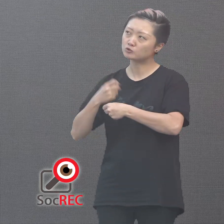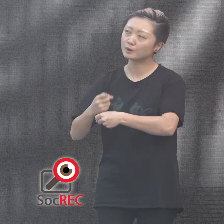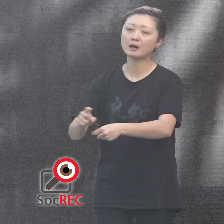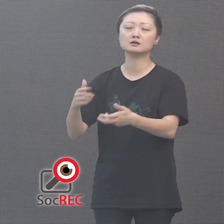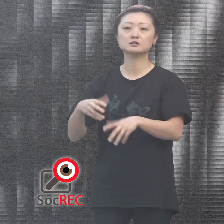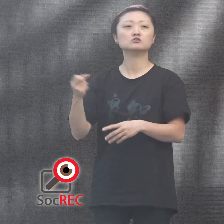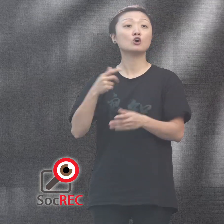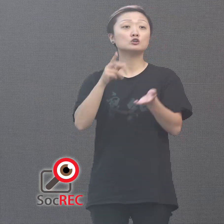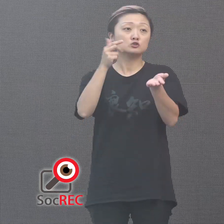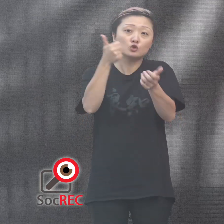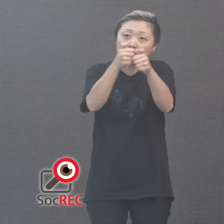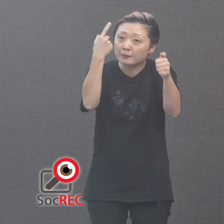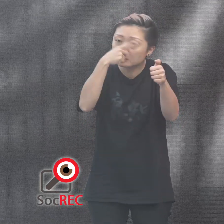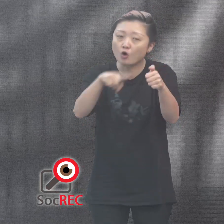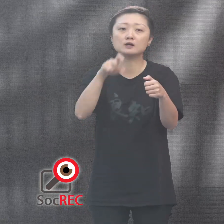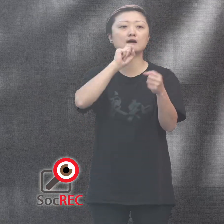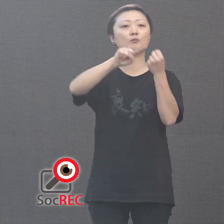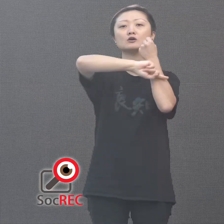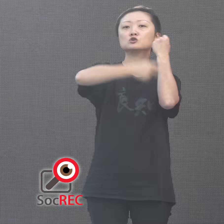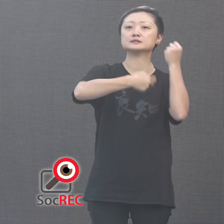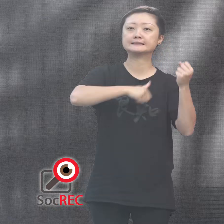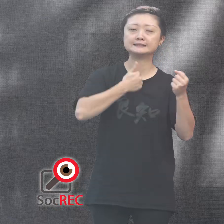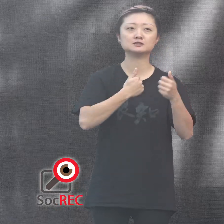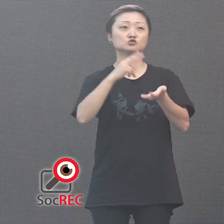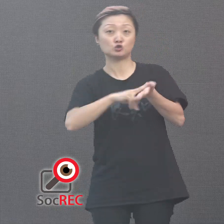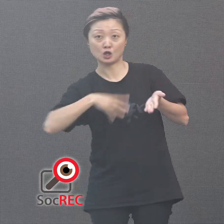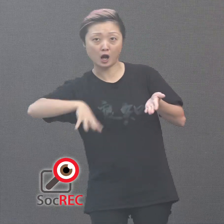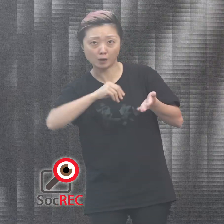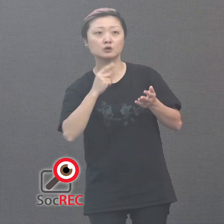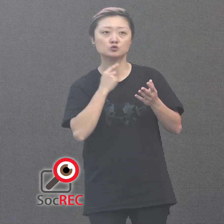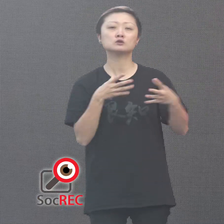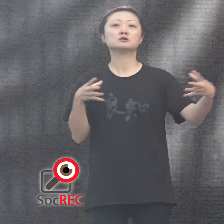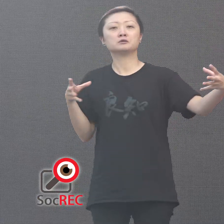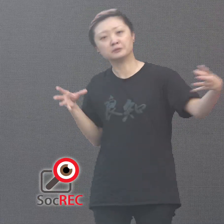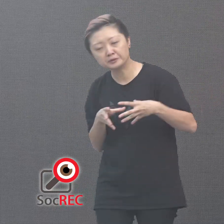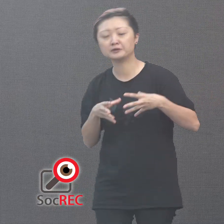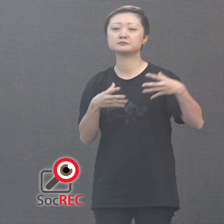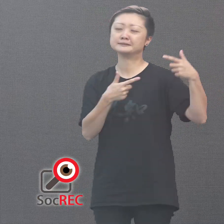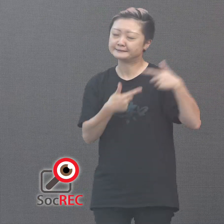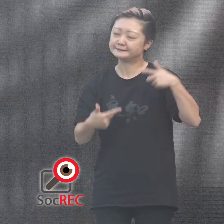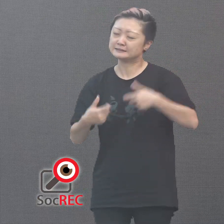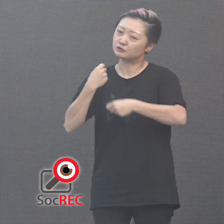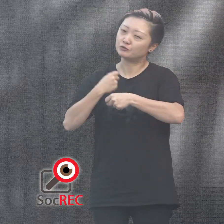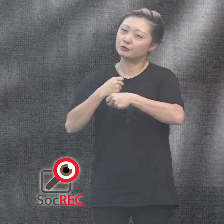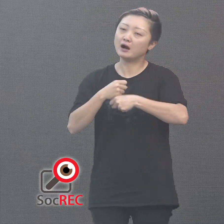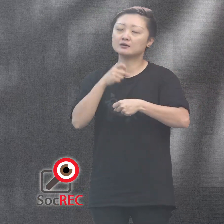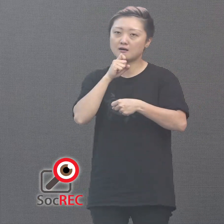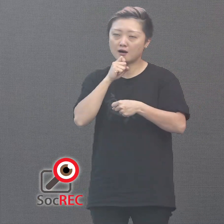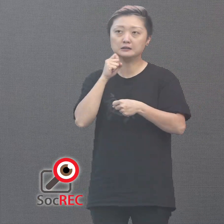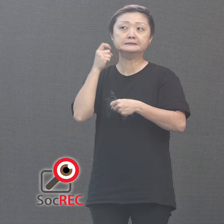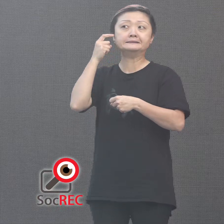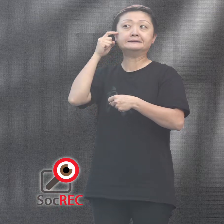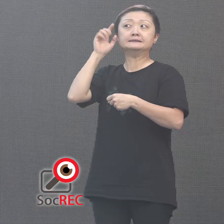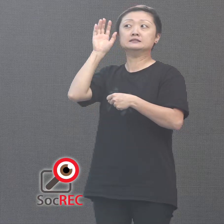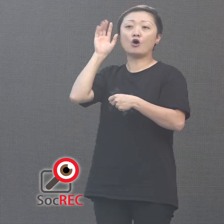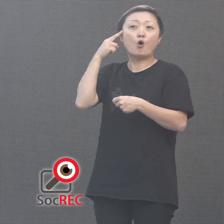相信我哋嘅律師啊、大律師啊，去 engage 咗、commit 咗喺我哋呢一個 project 嗰度，咁就希望有朝一日我哋可以盡快接